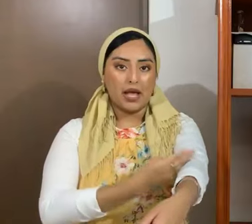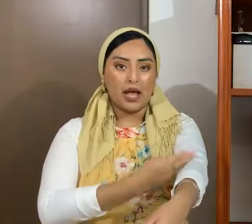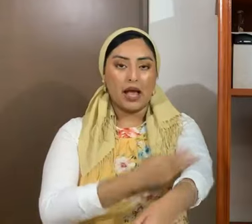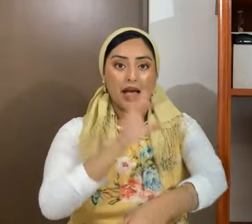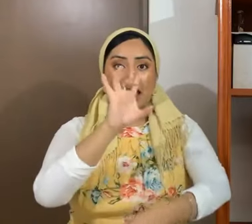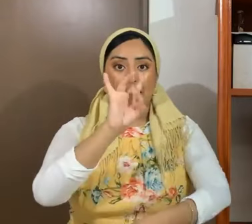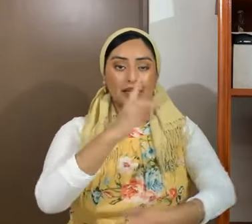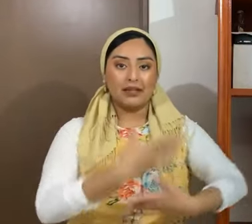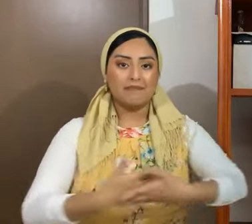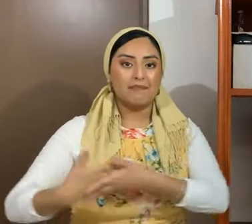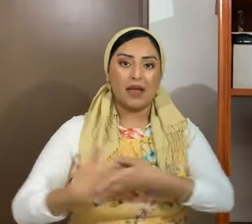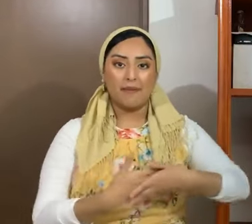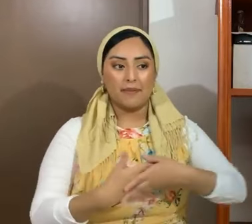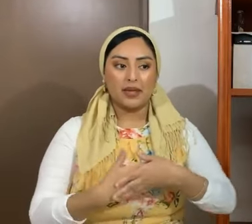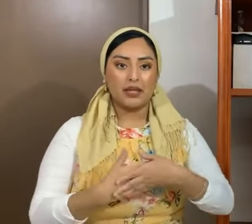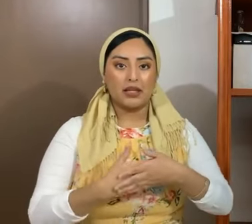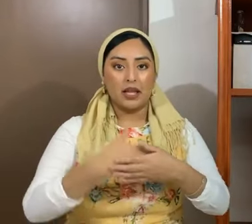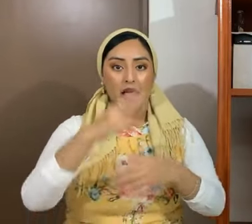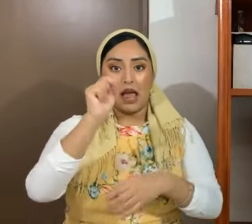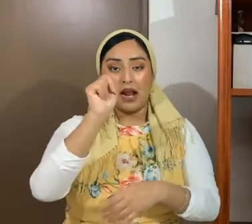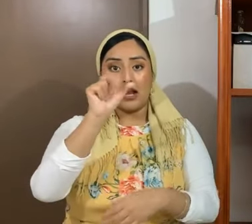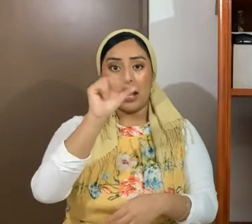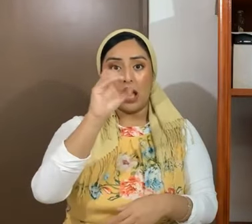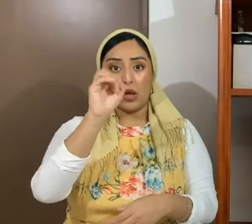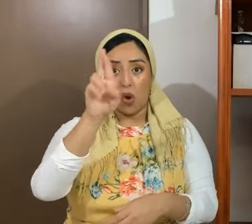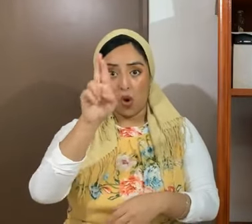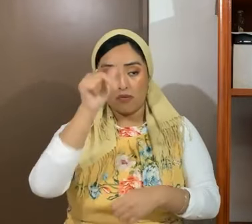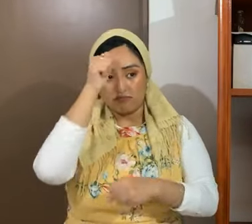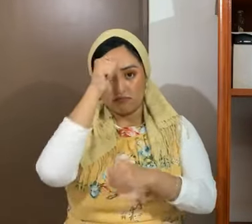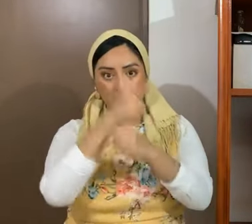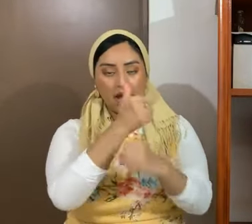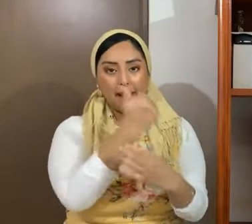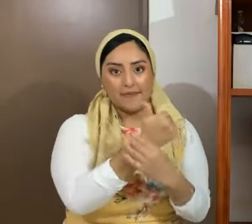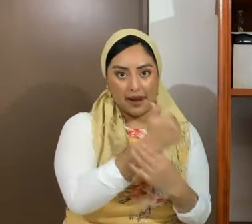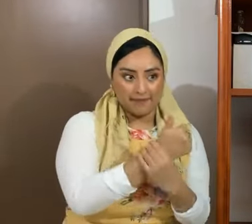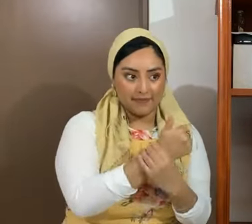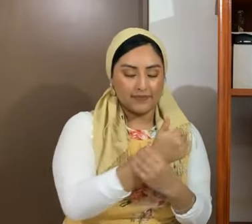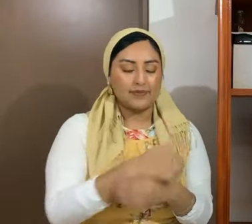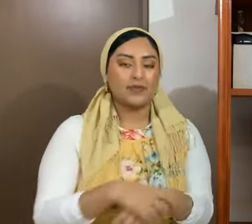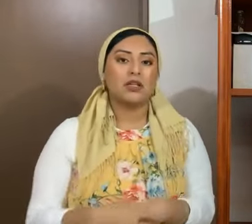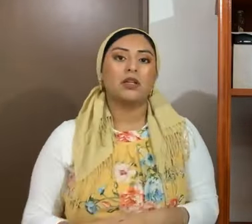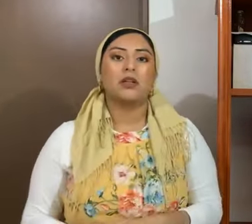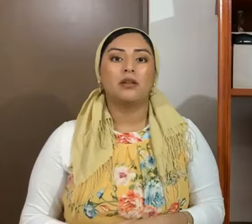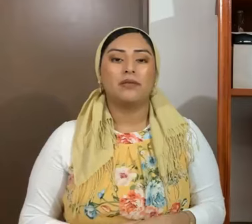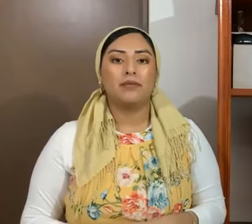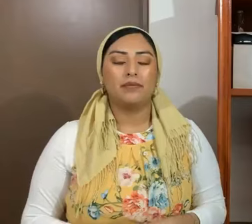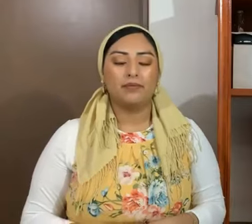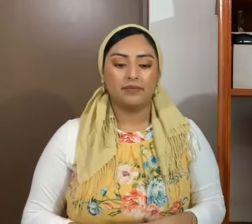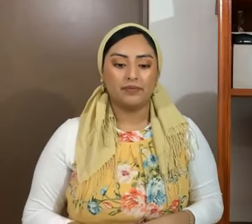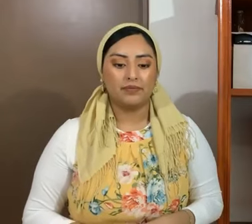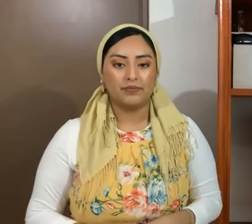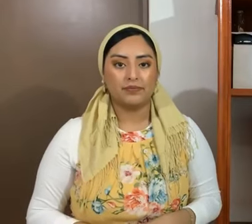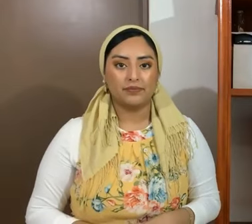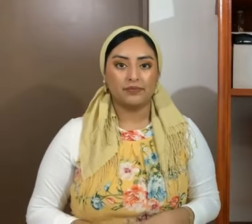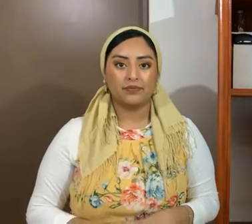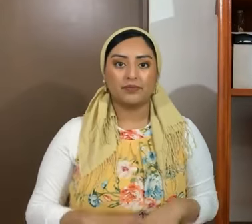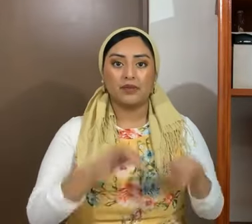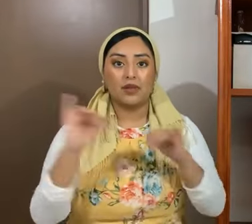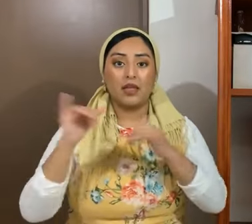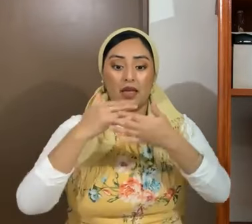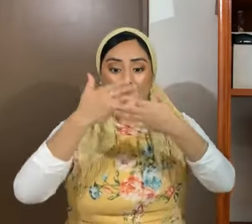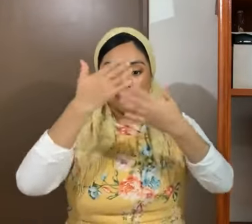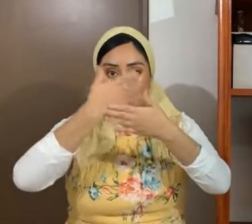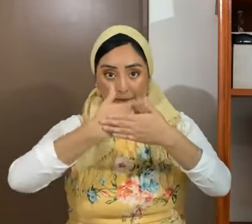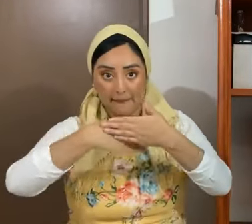Milca de Nacor, hermano de Abraham. Y su concubina, que se llamaba Reuma, dio también a luz también a Teba,